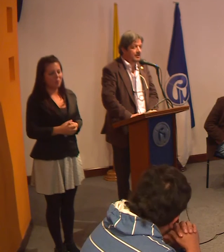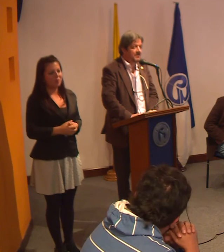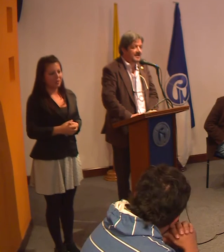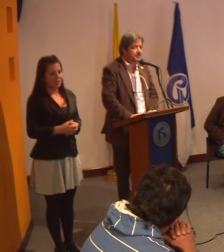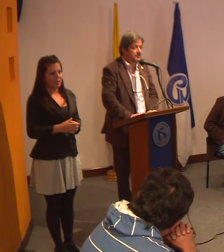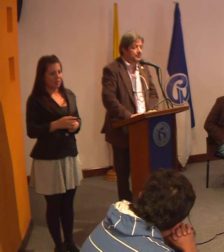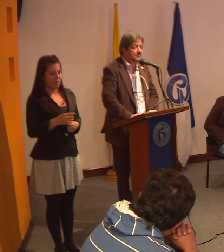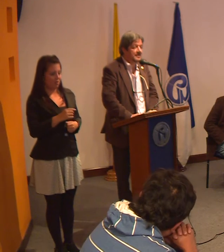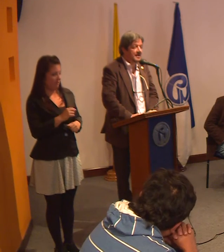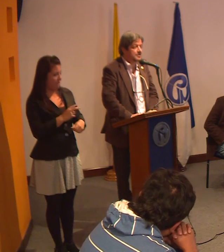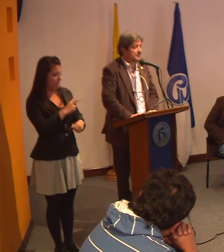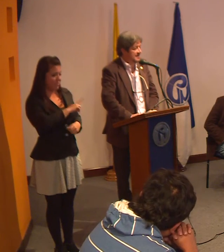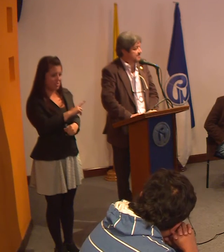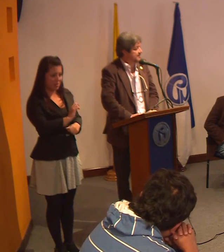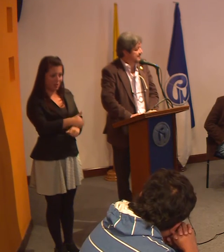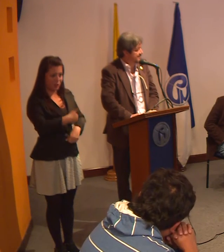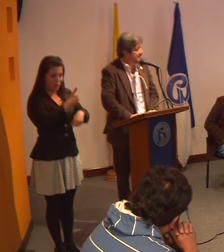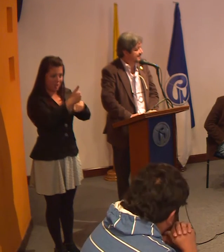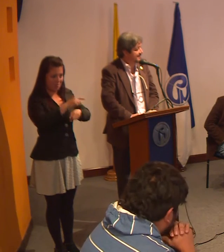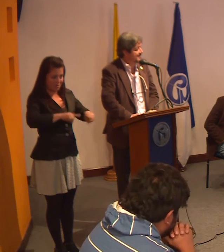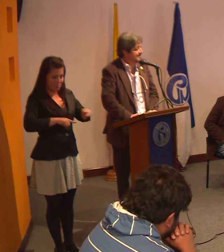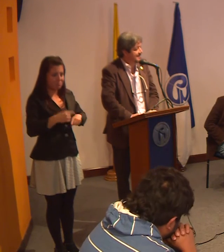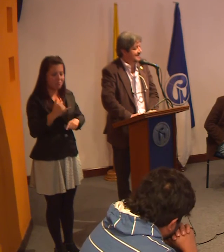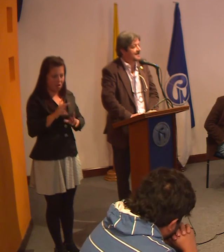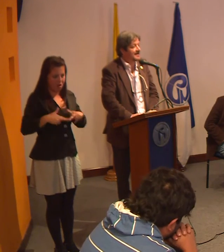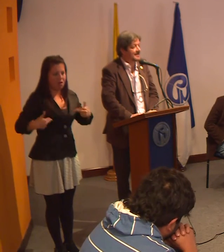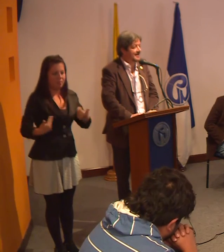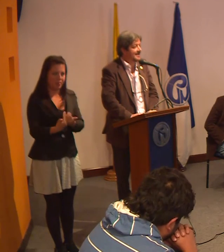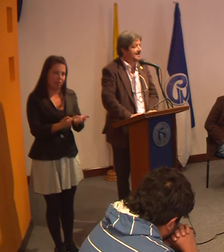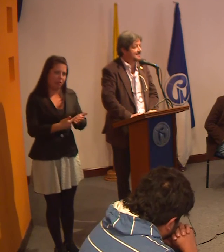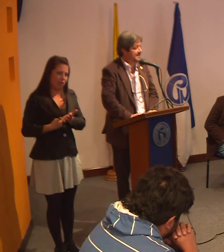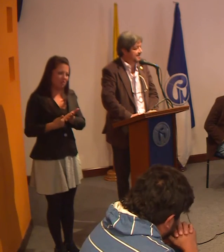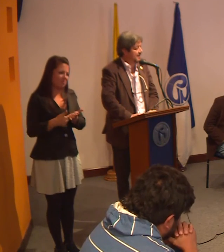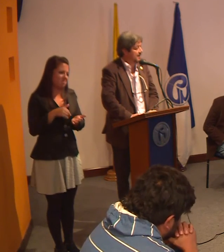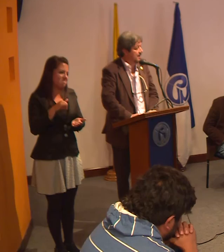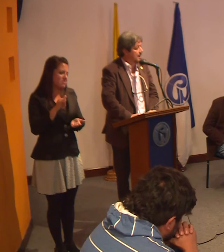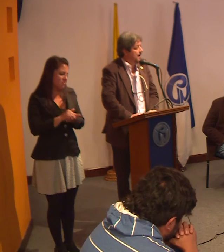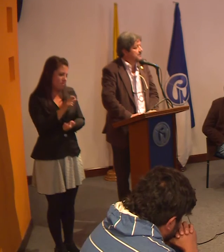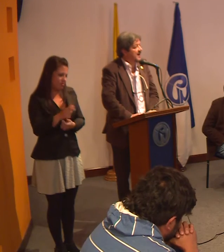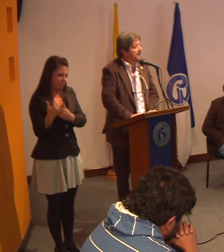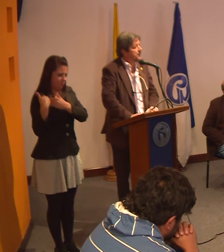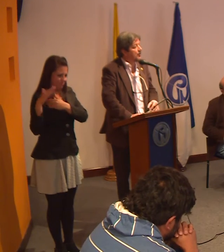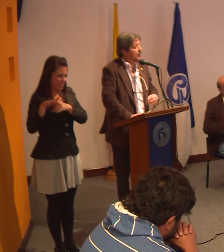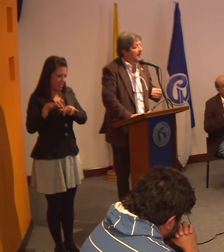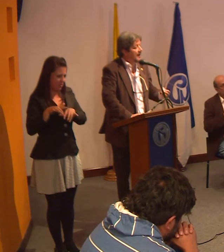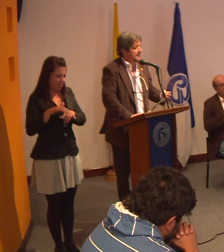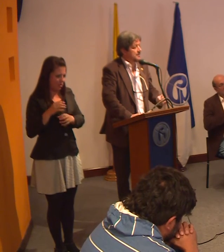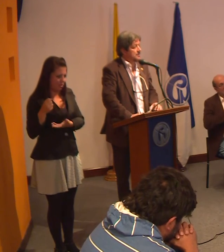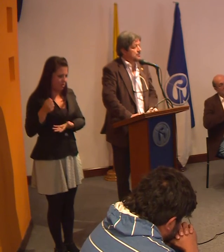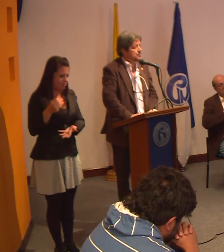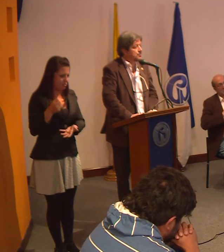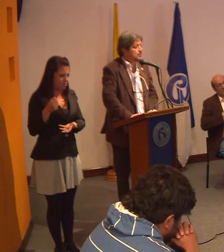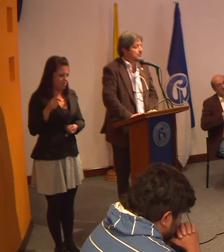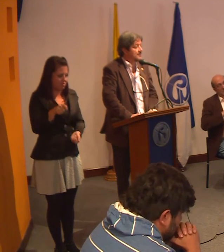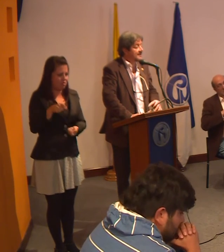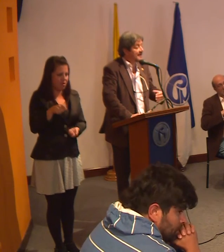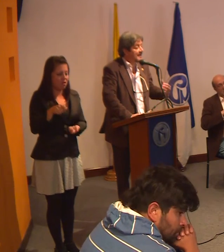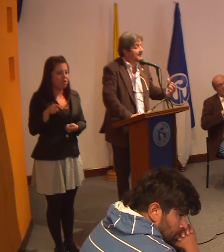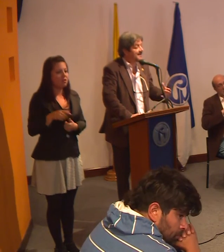se reunió en varias oportunidades con las personas pertinentes de la Secretaría de Hacienda para provocar